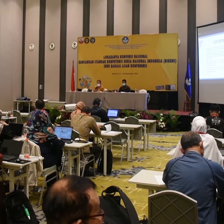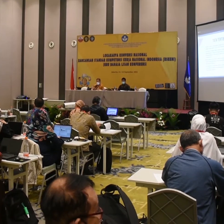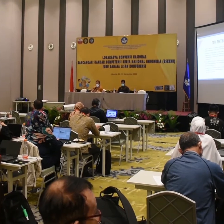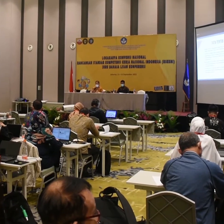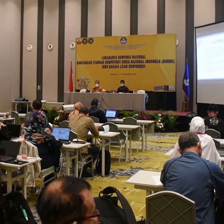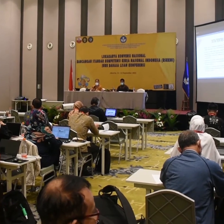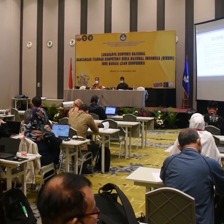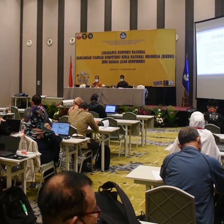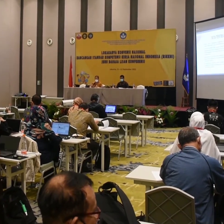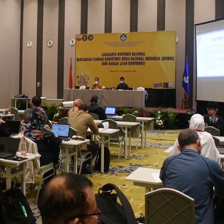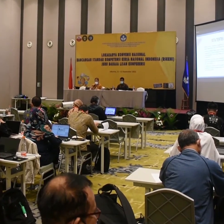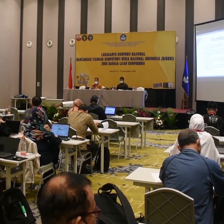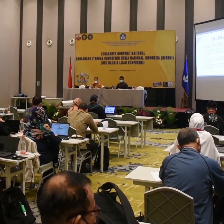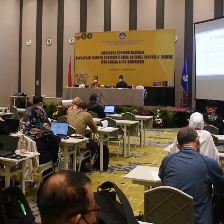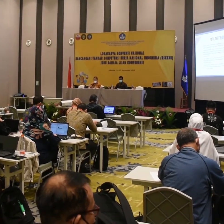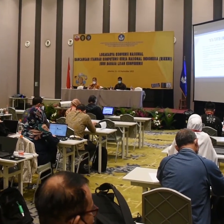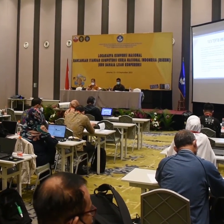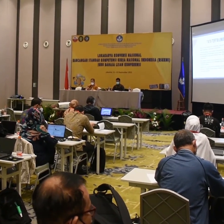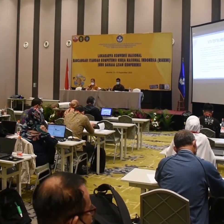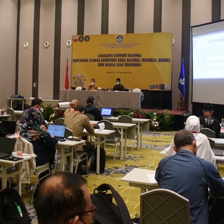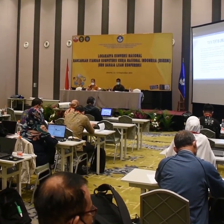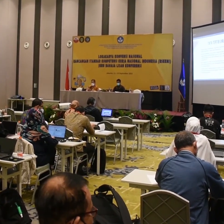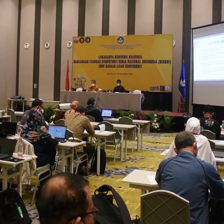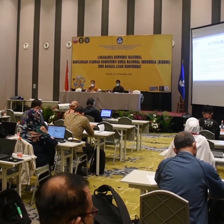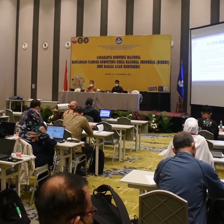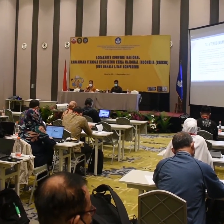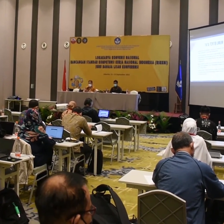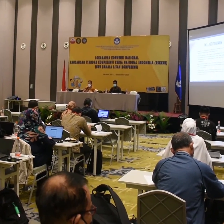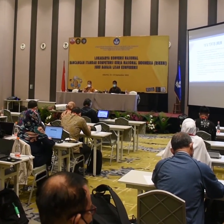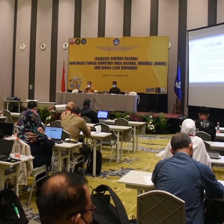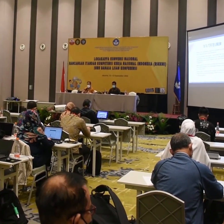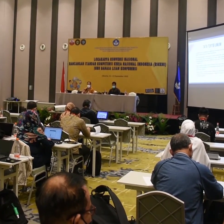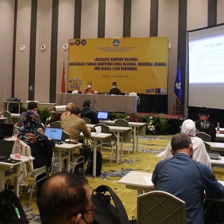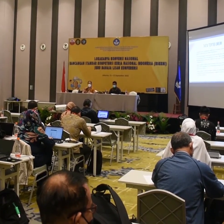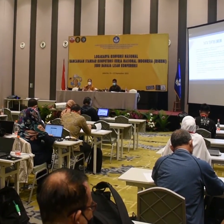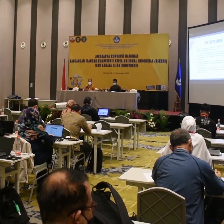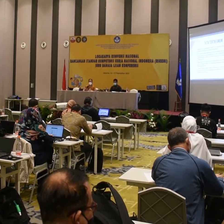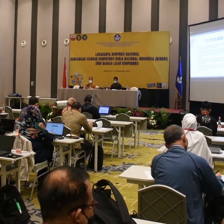itu dapat nanti tentunya digunakan ya, digunakan bukan hanya untuk